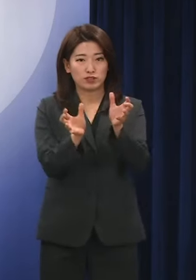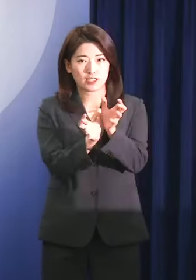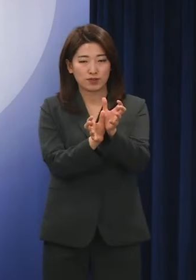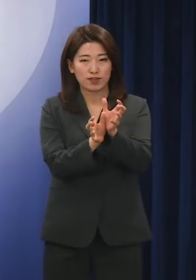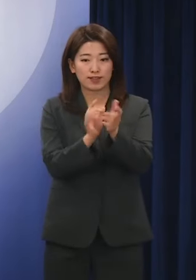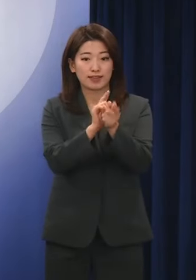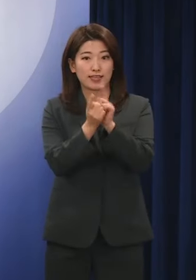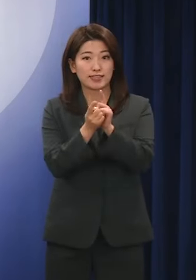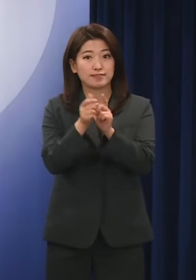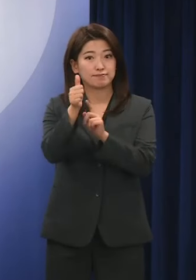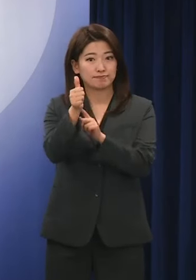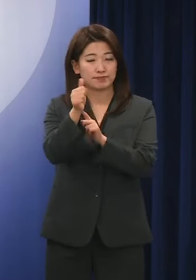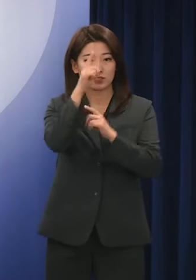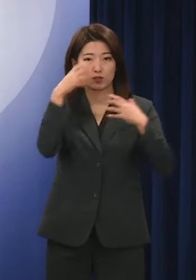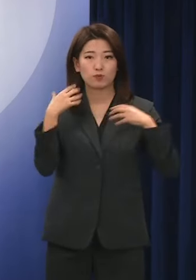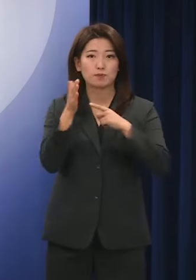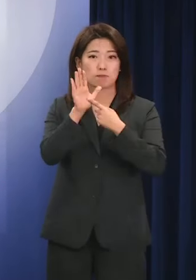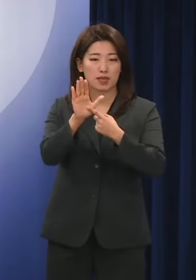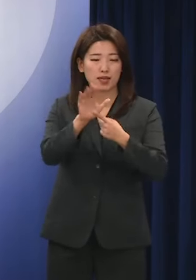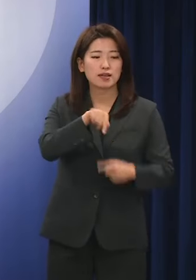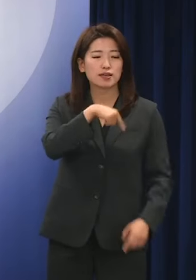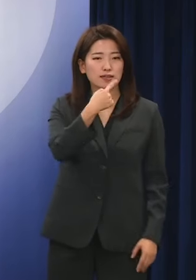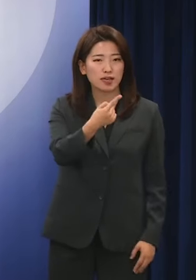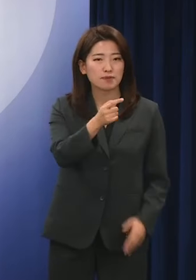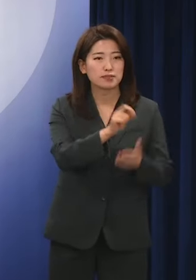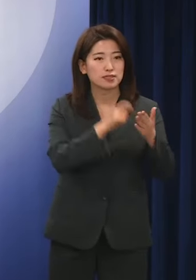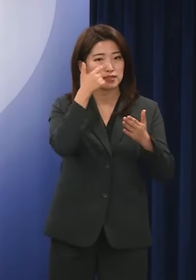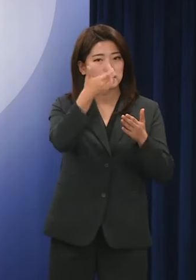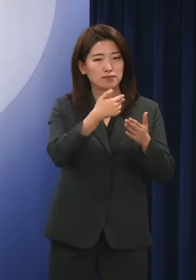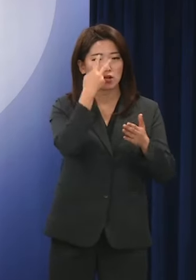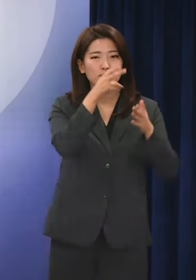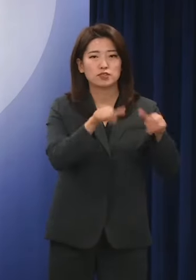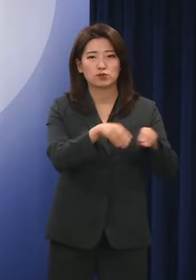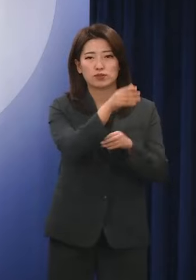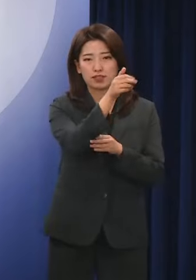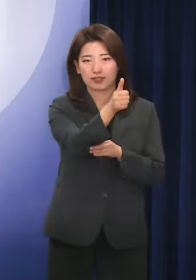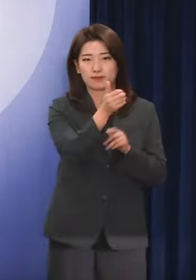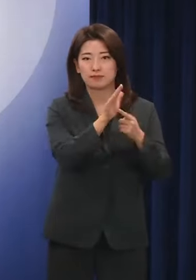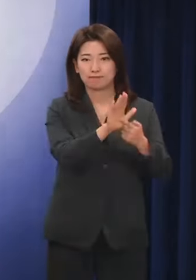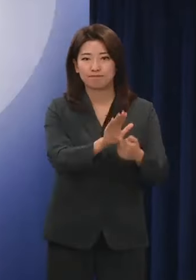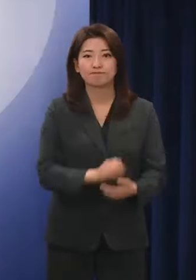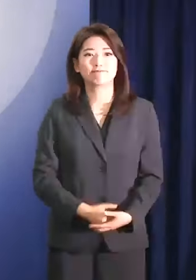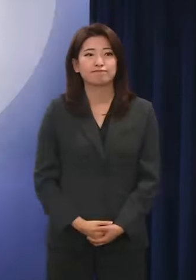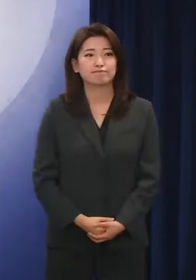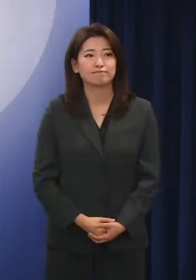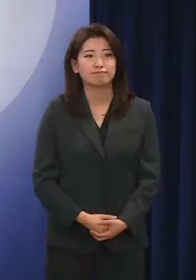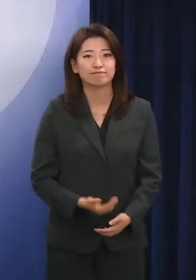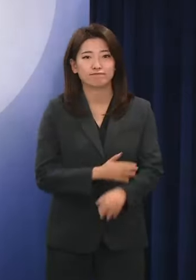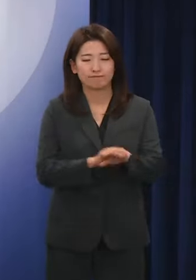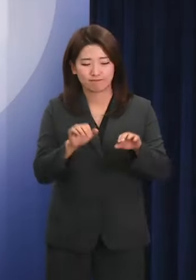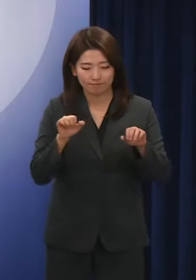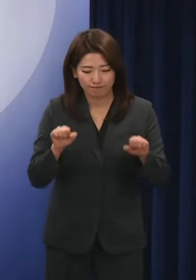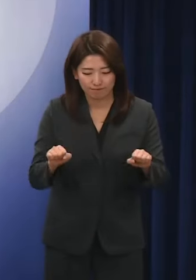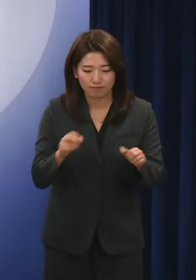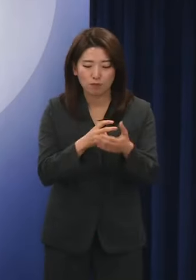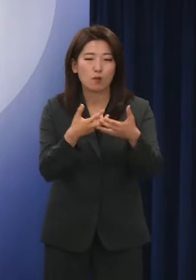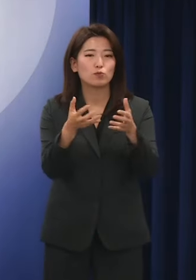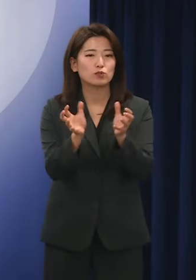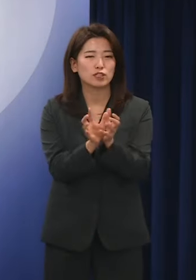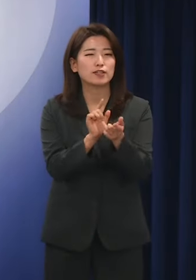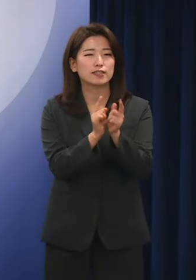여 권순정 검찰국장이 질의응답을 갖겠습니다. 네, 안녕하십니까? 법무부 장관